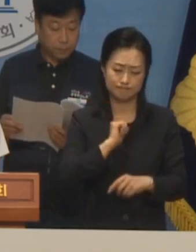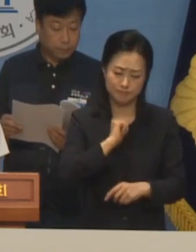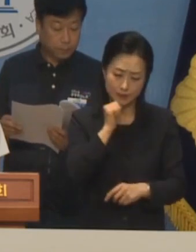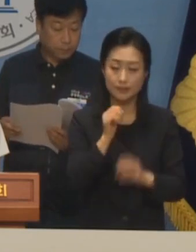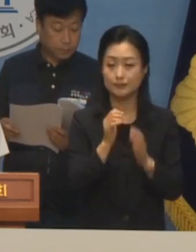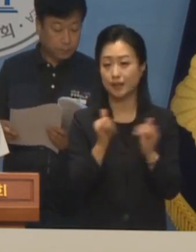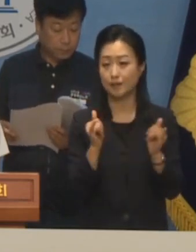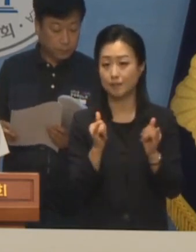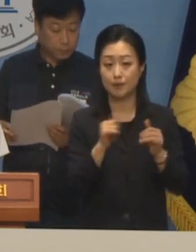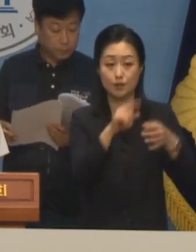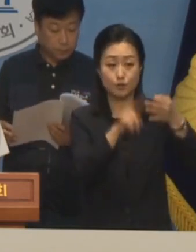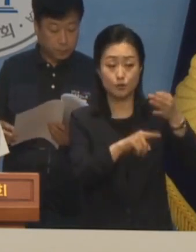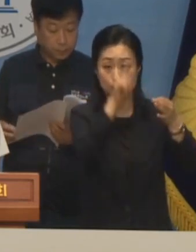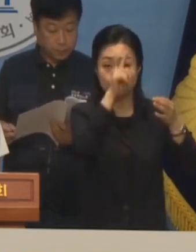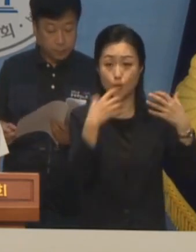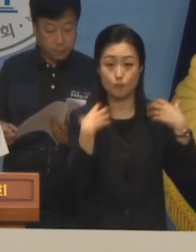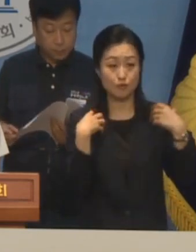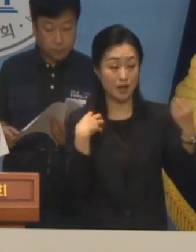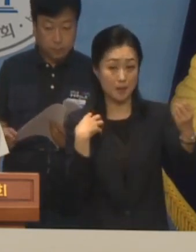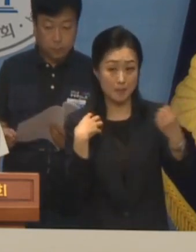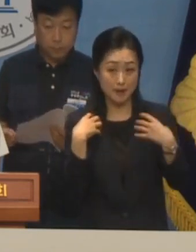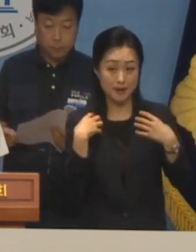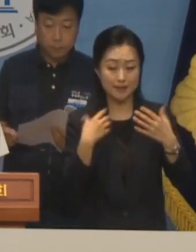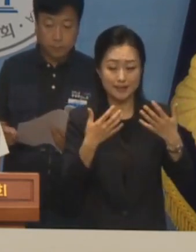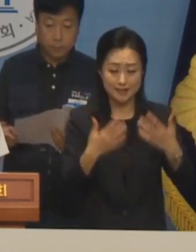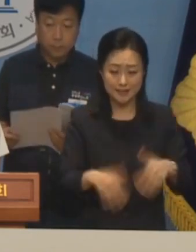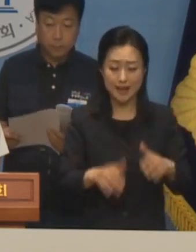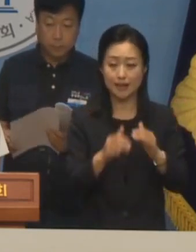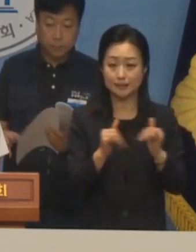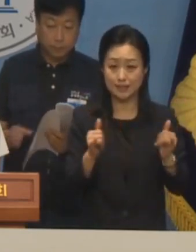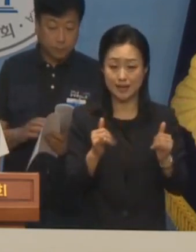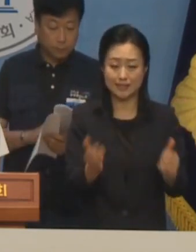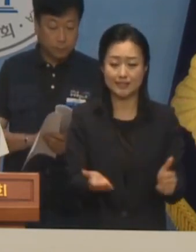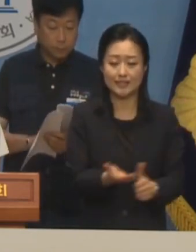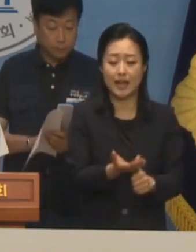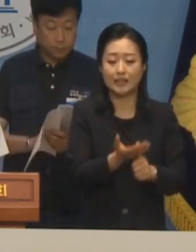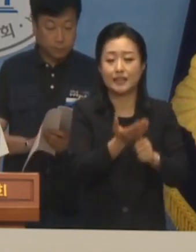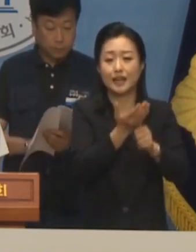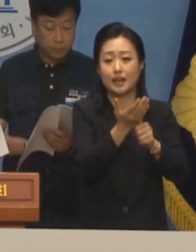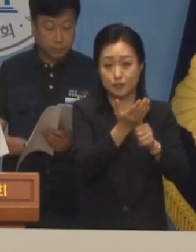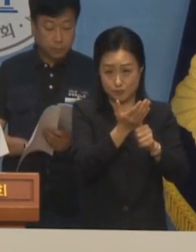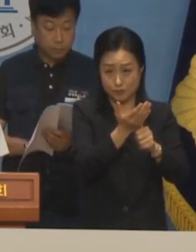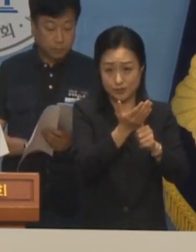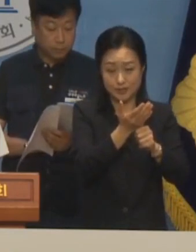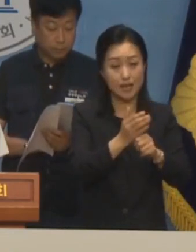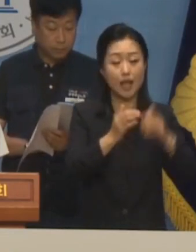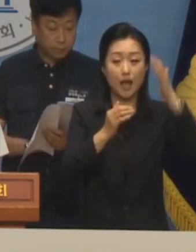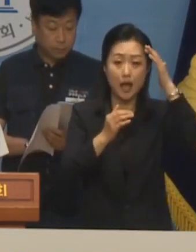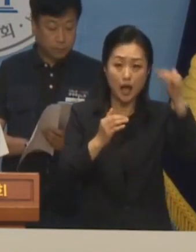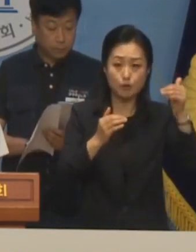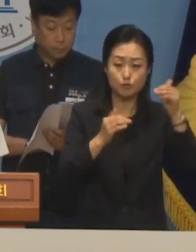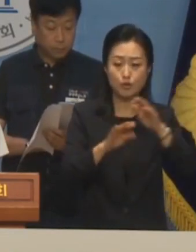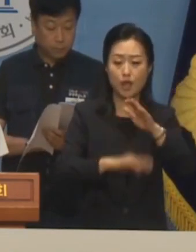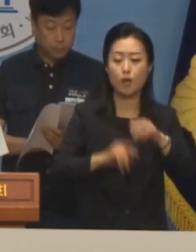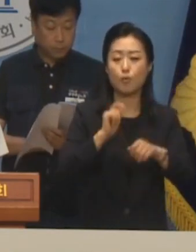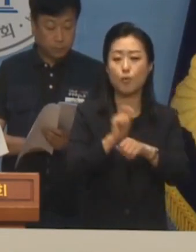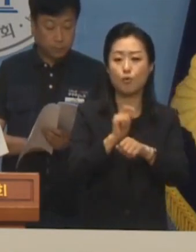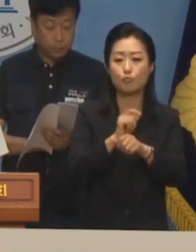자, 윤석열 정부가 말하는 약자로 양산해온 우리나라의 취약한